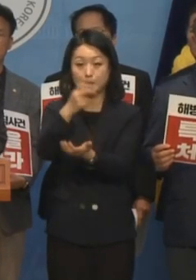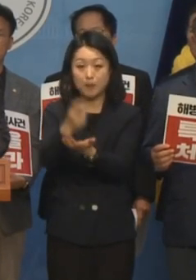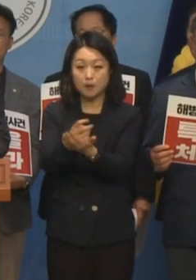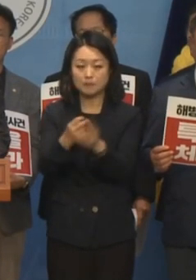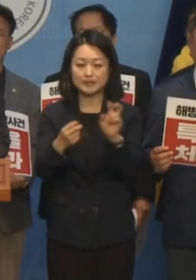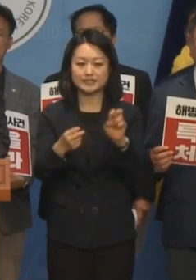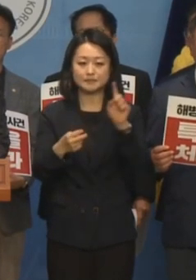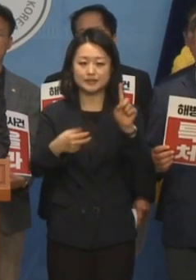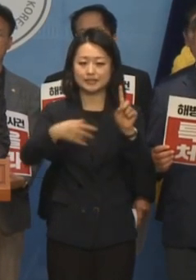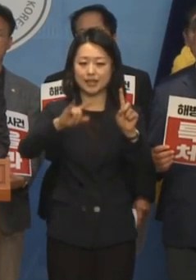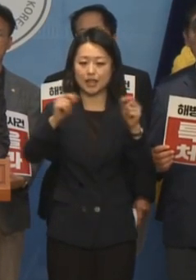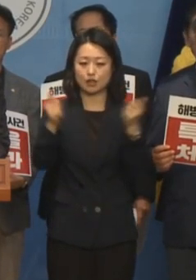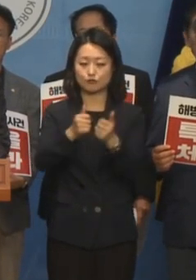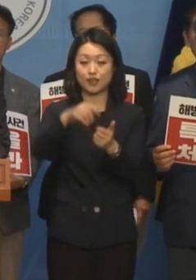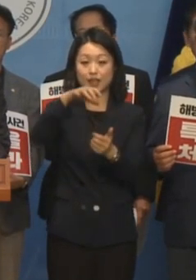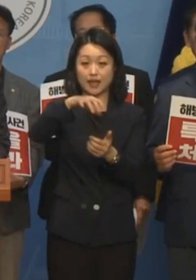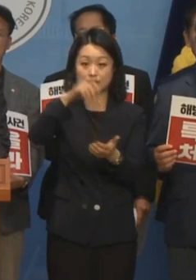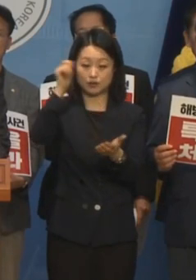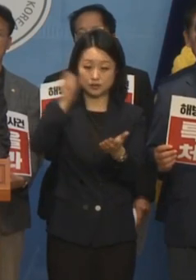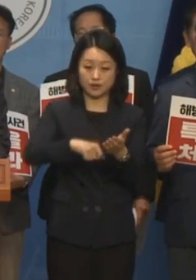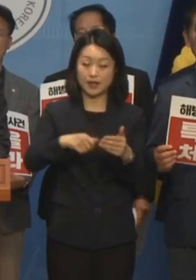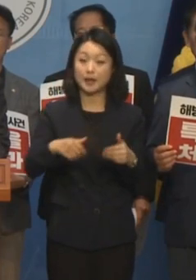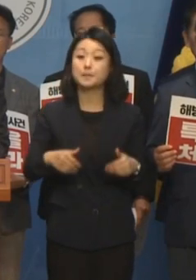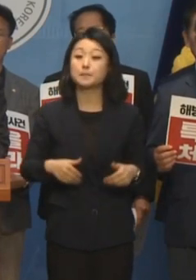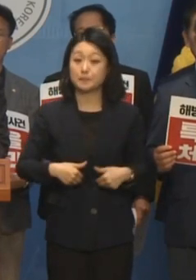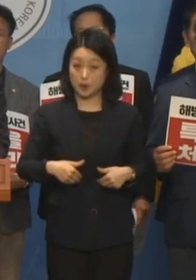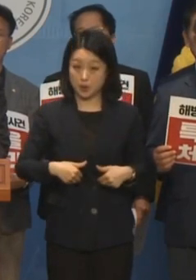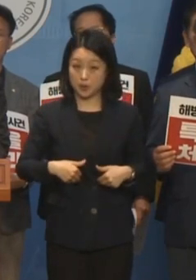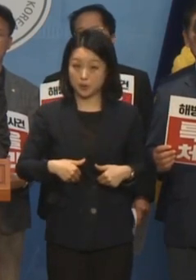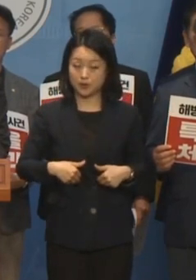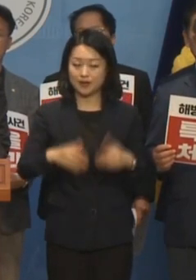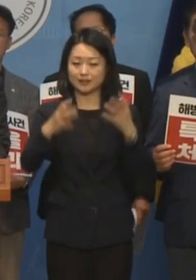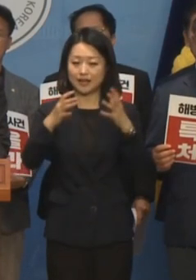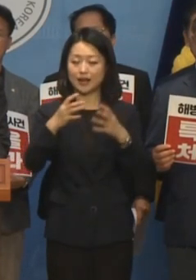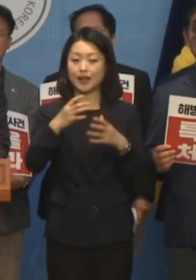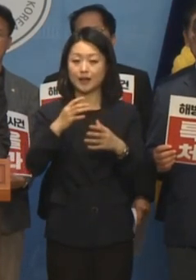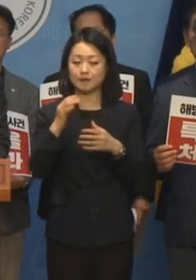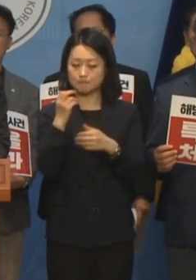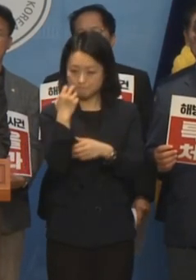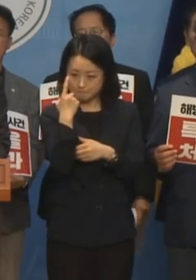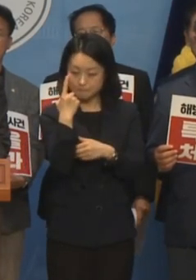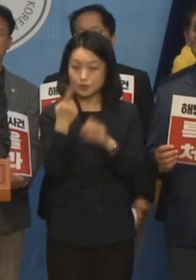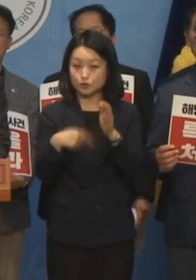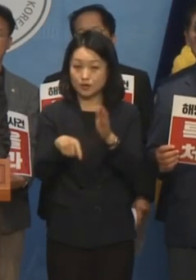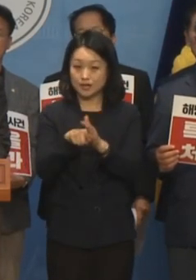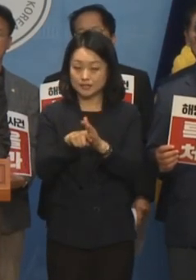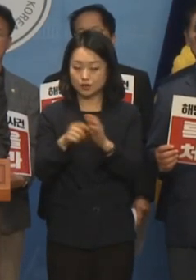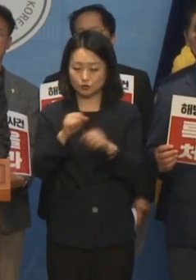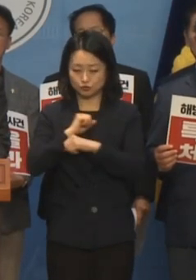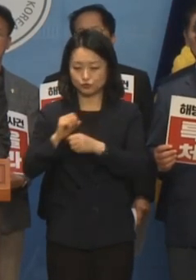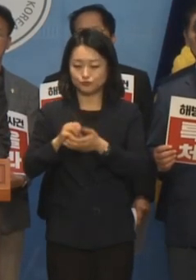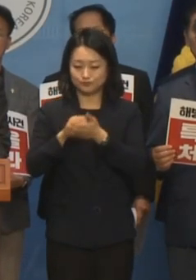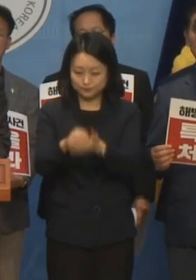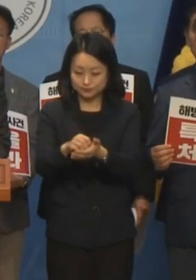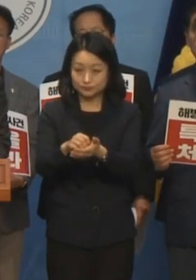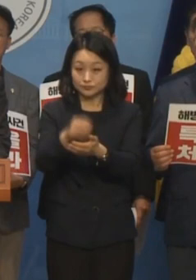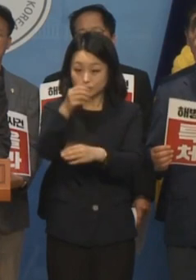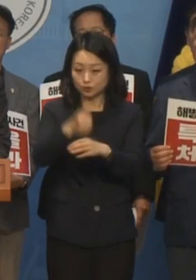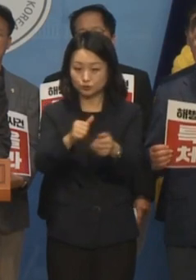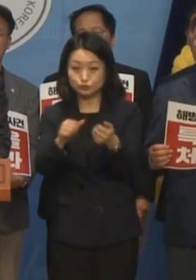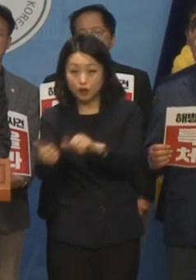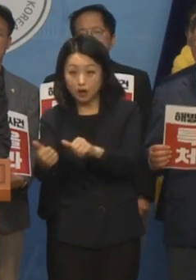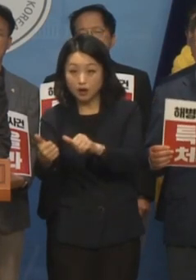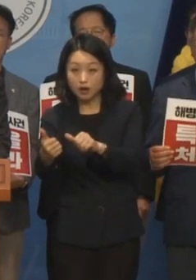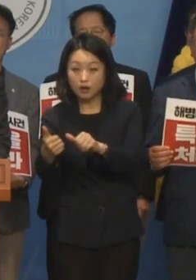국회에서 당장 처리가 가능합니다. 나라를 지키려고 입대했다 숨진 최상병 사건의 진상을